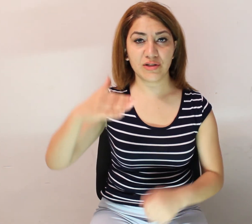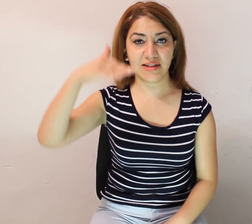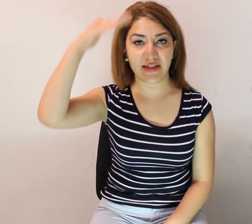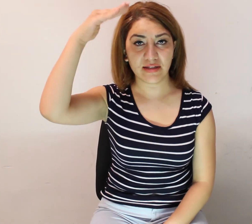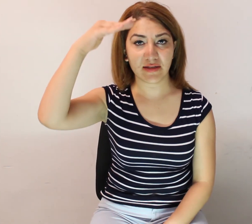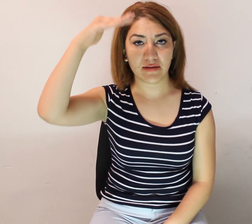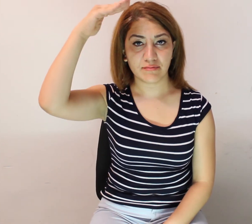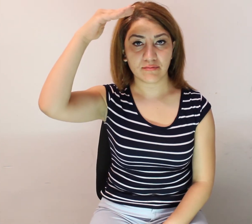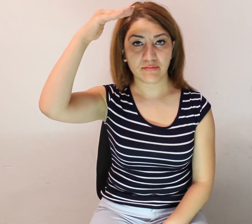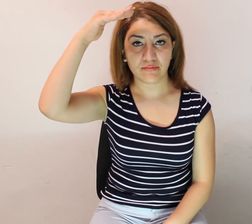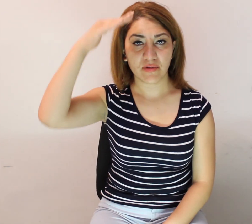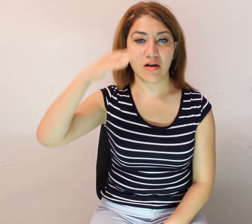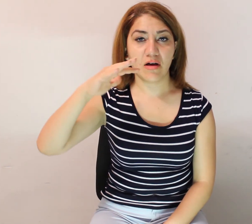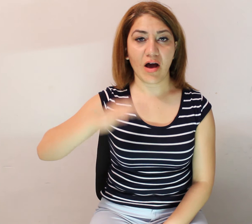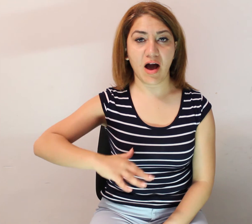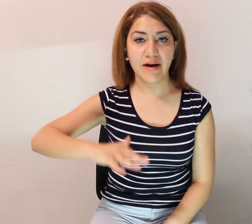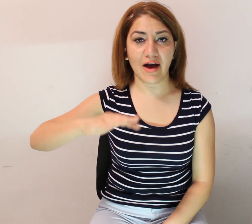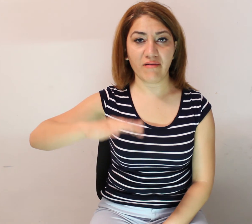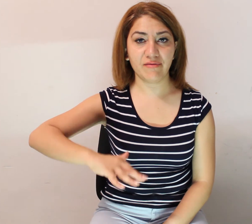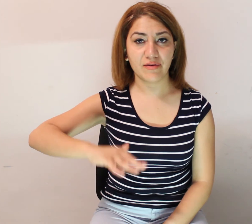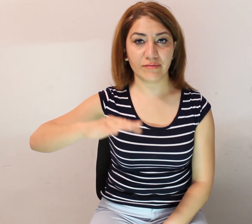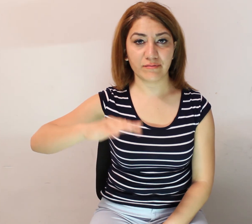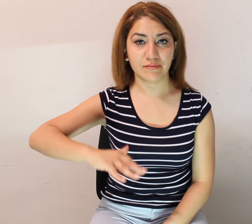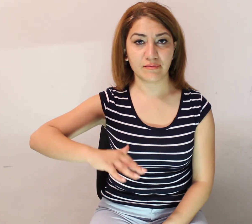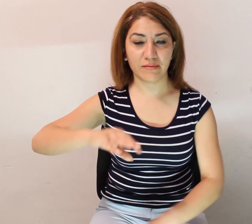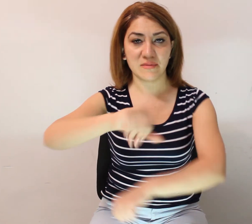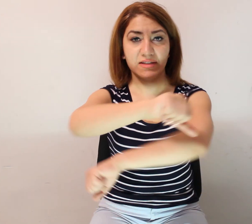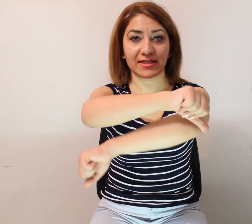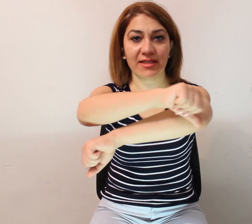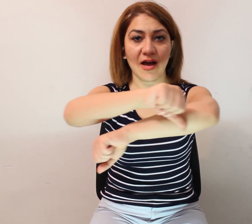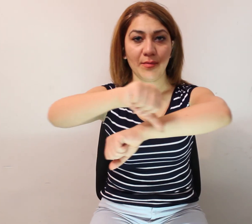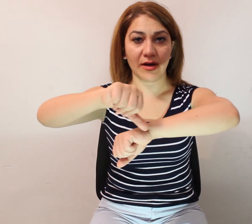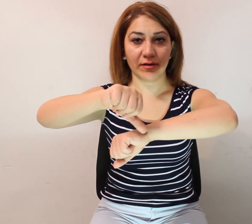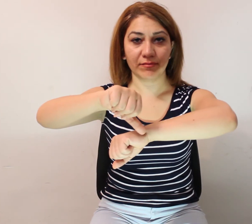Հյուսիս, Հարավ, Սահման.